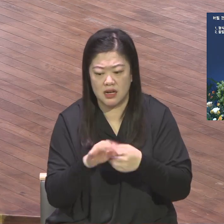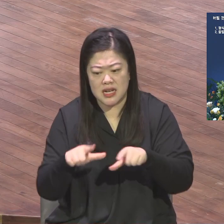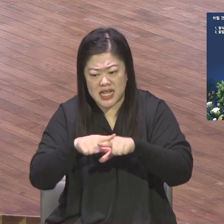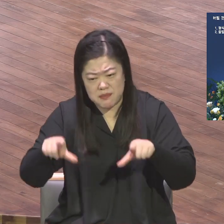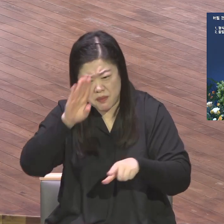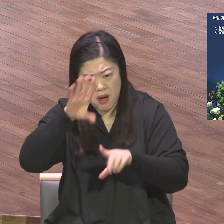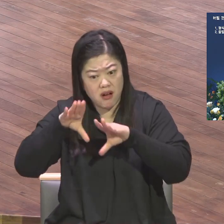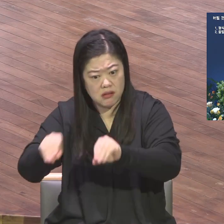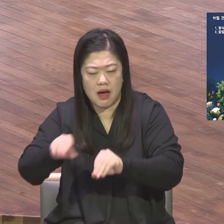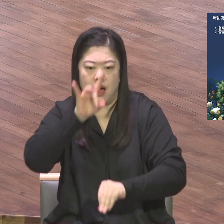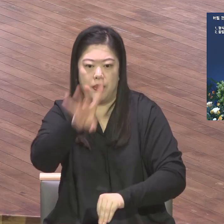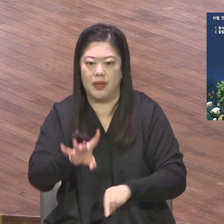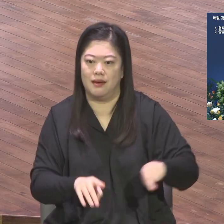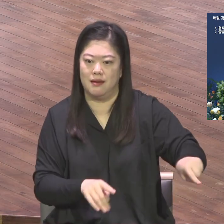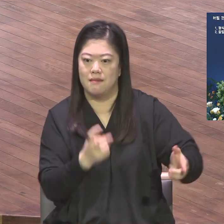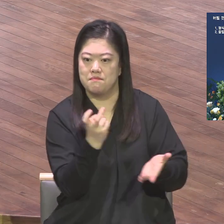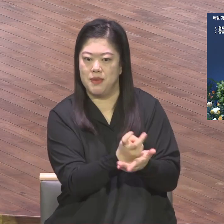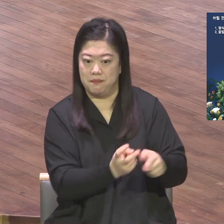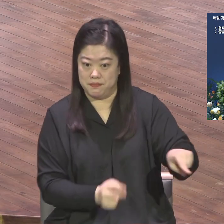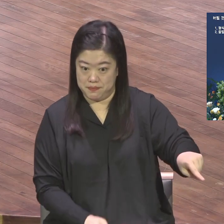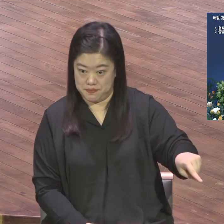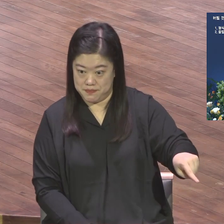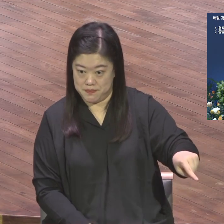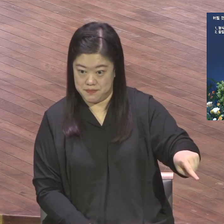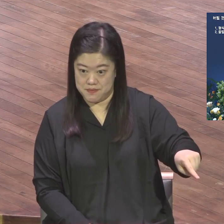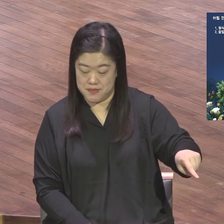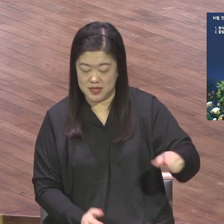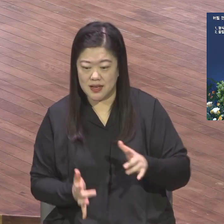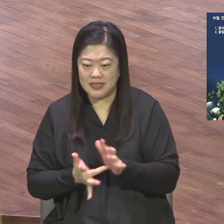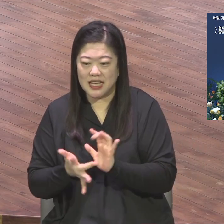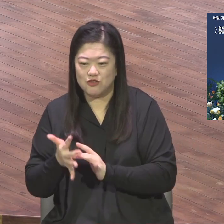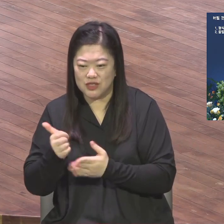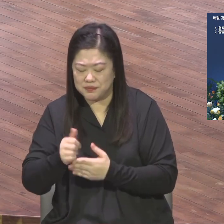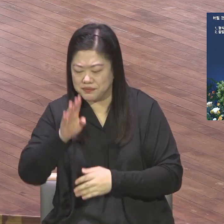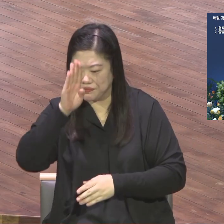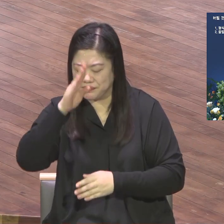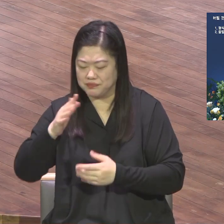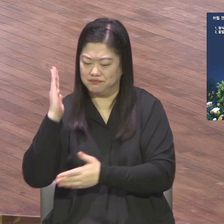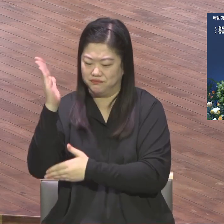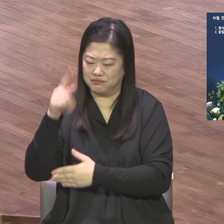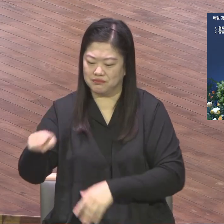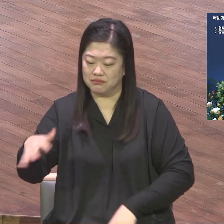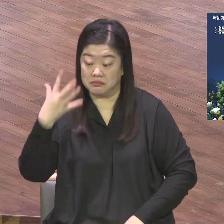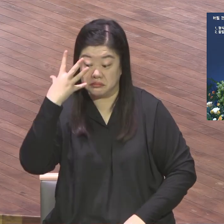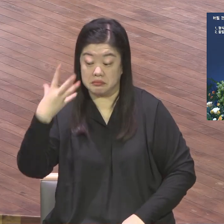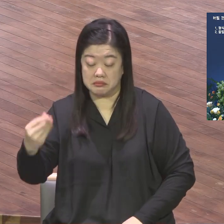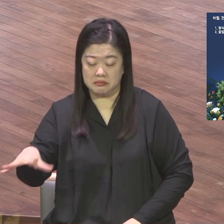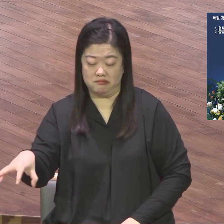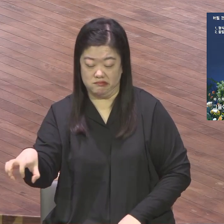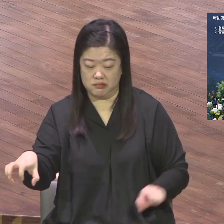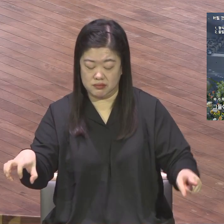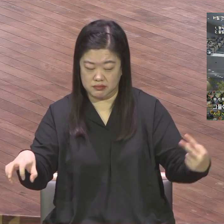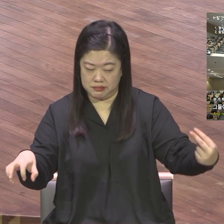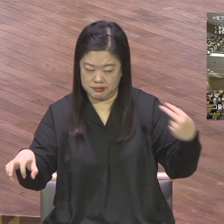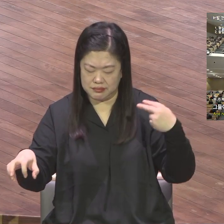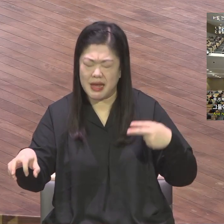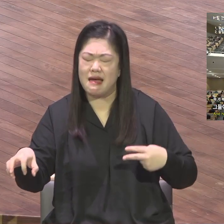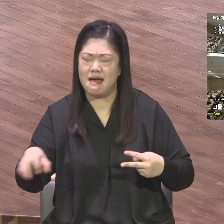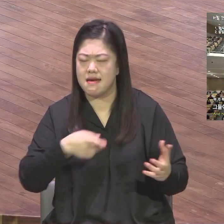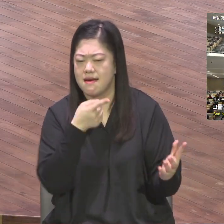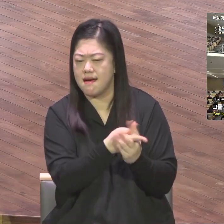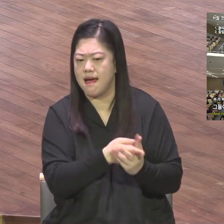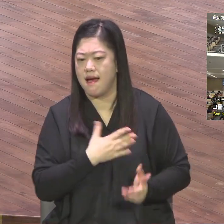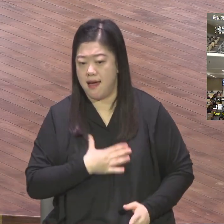예수님께서는 이들의 의도를 아시고 또 이렇게 질문합니다. 3장 4절로 5절입니다. 그들에게